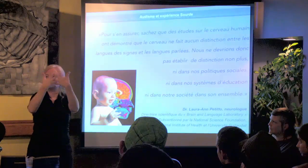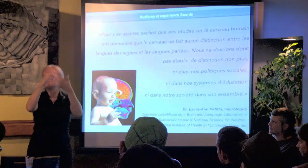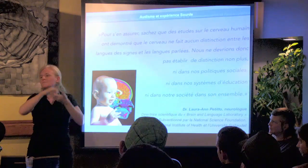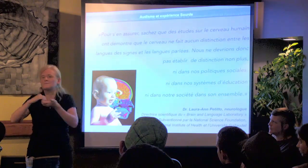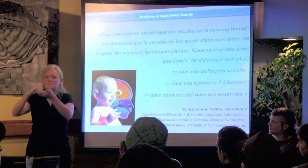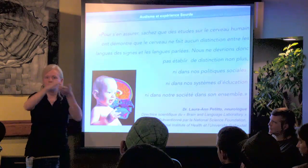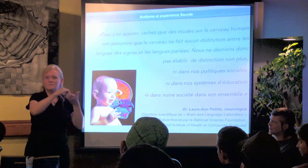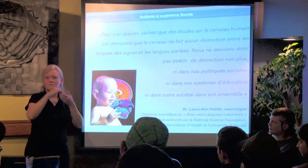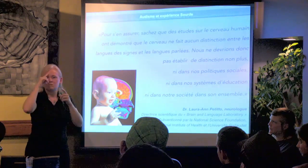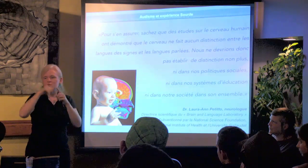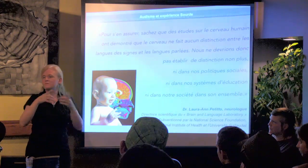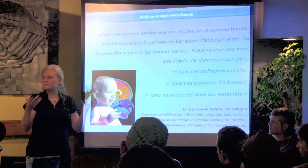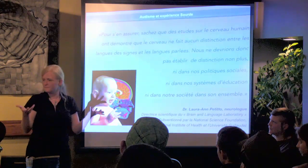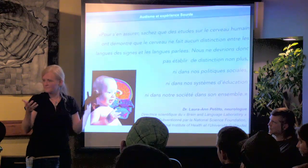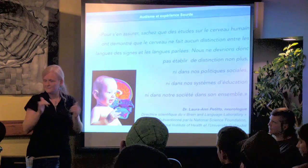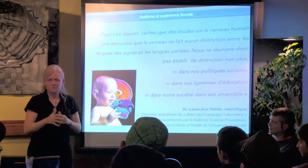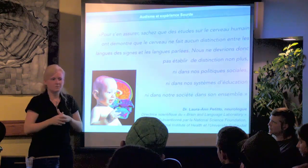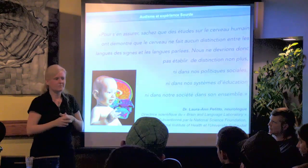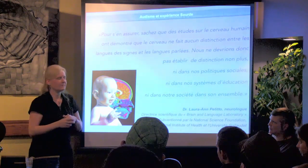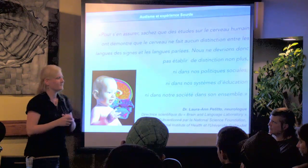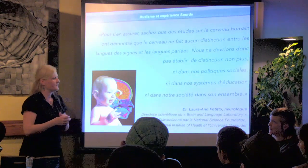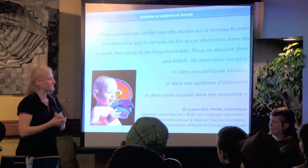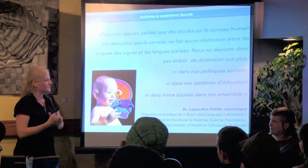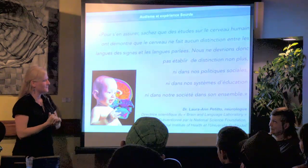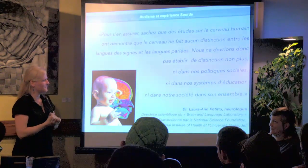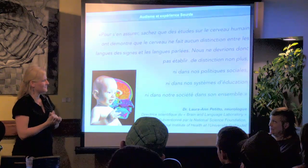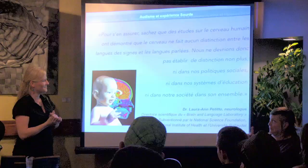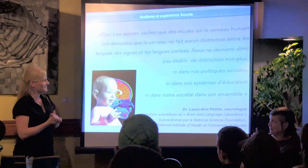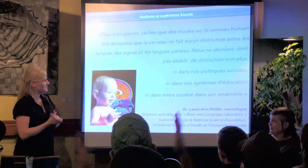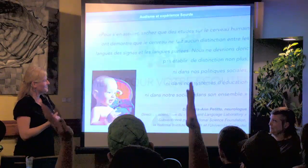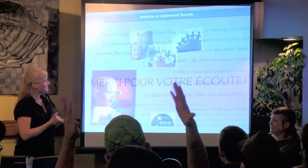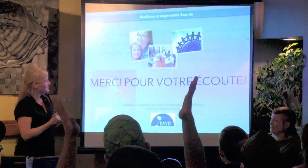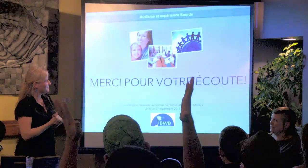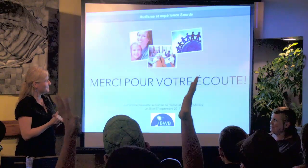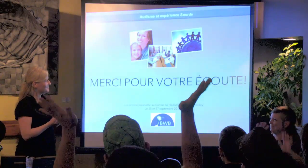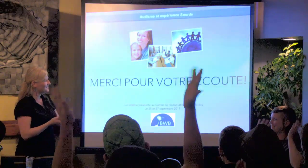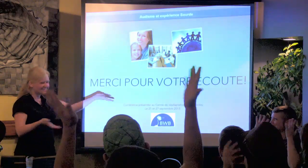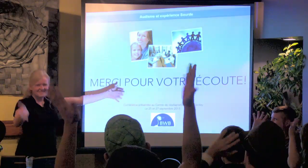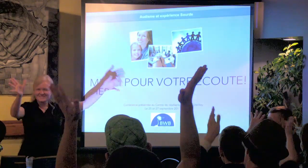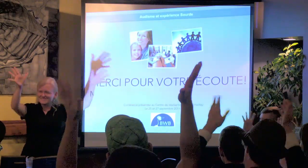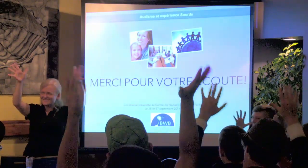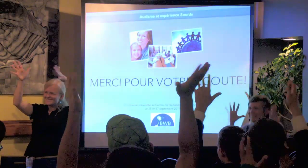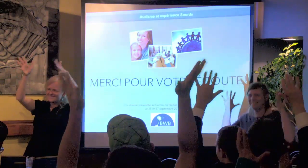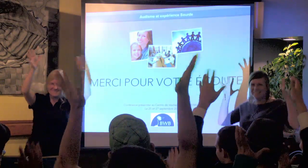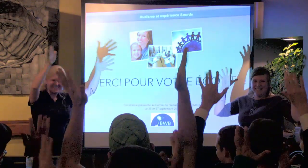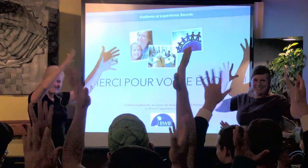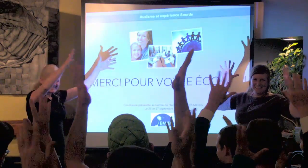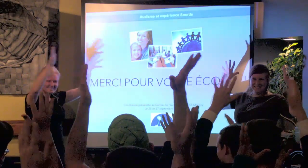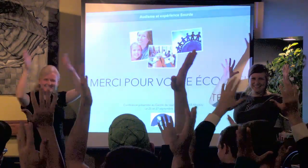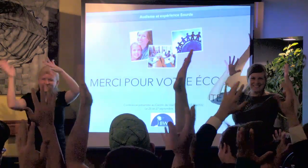basé sur la faute de qui, mais bien de trouver justement quelle serait la solution idéale qui serait la plus facilitante pour les deux